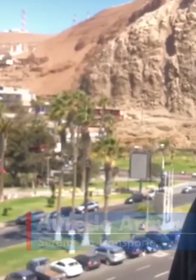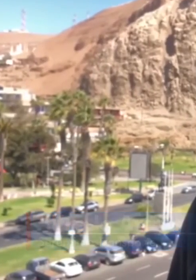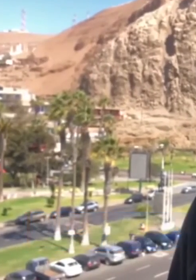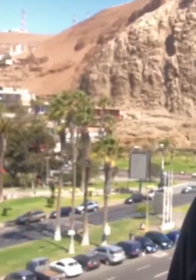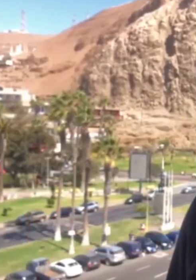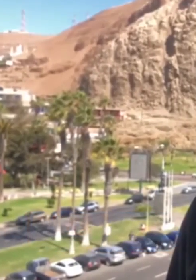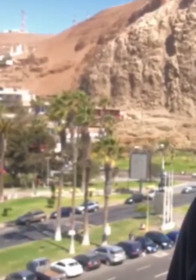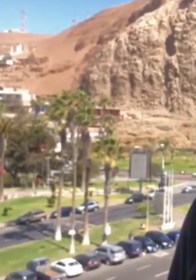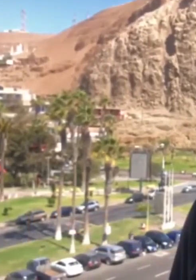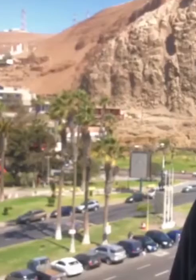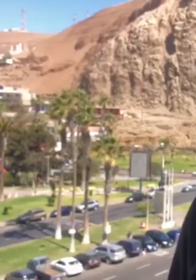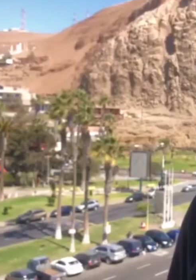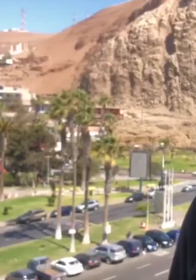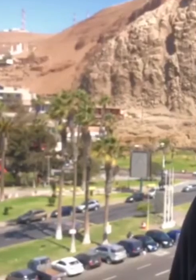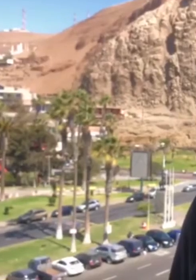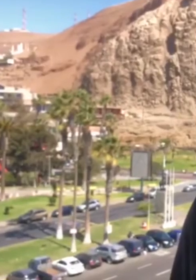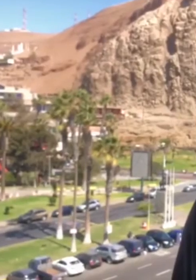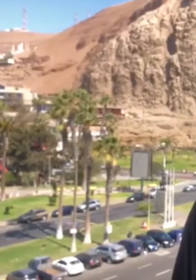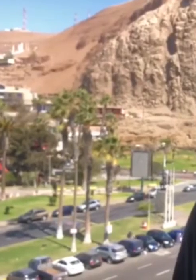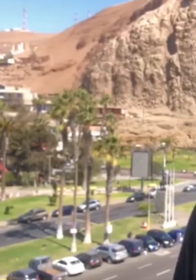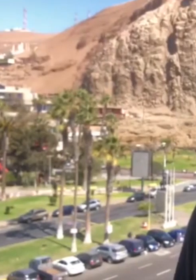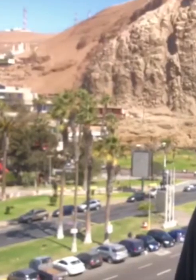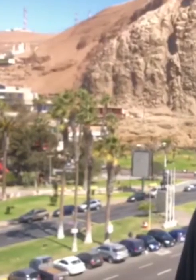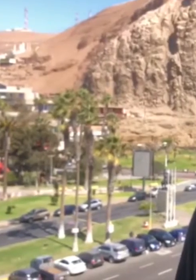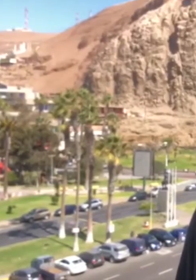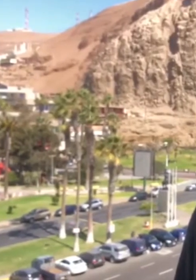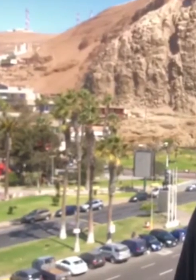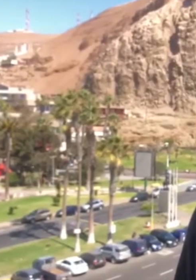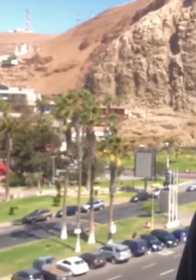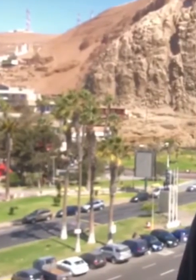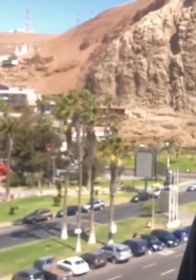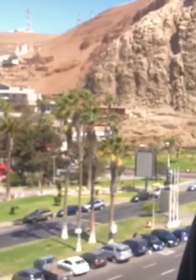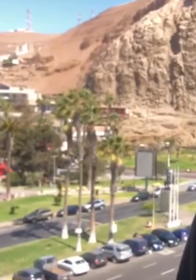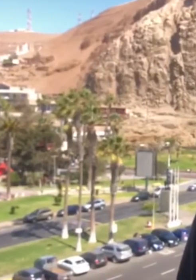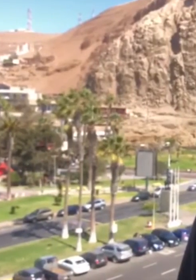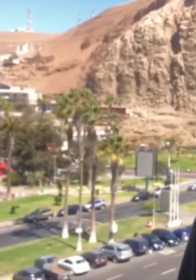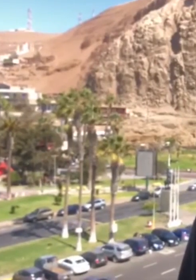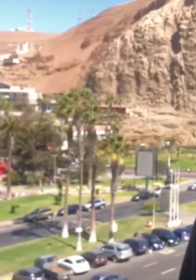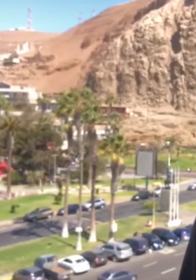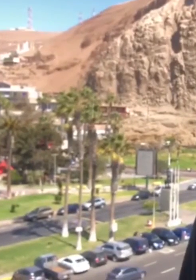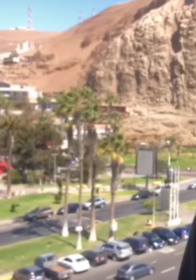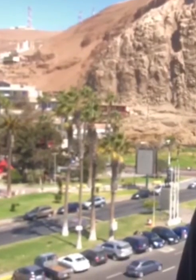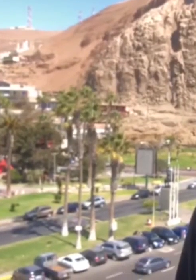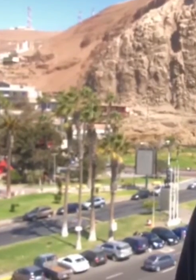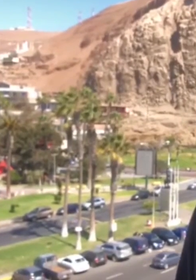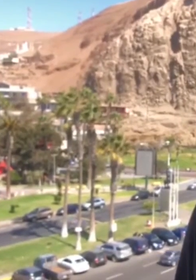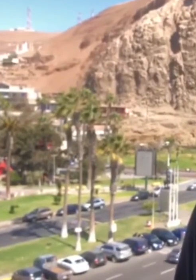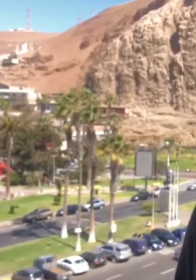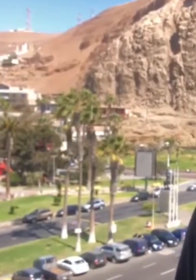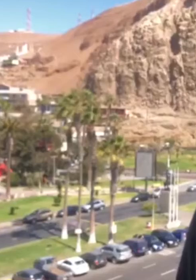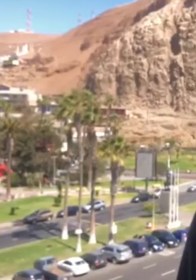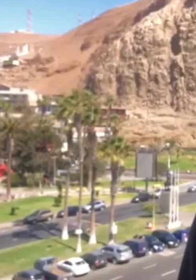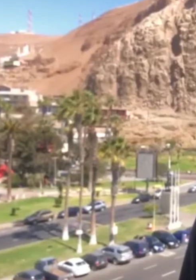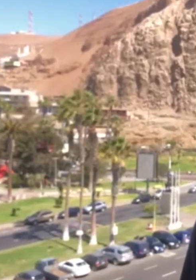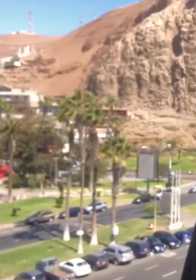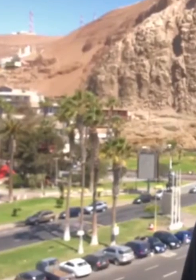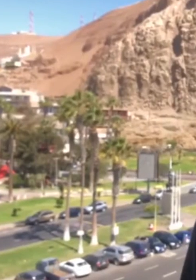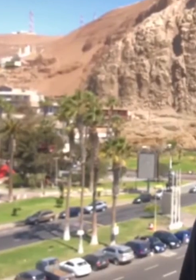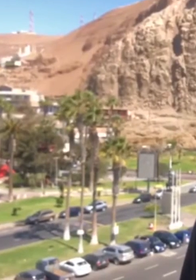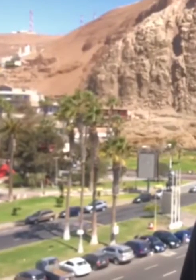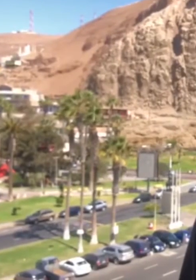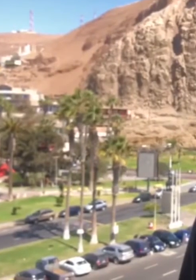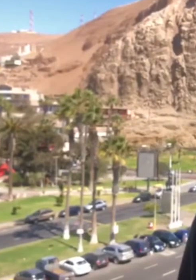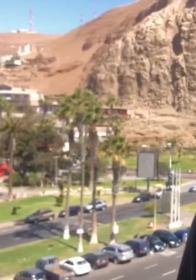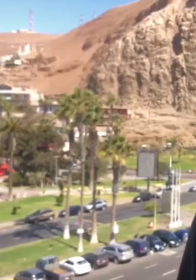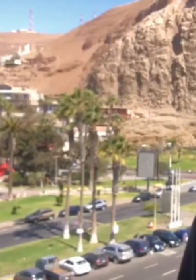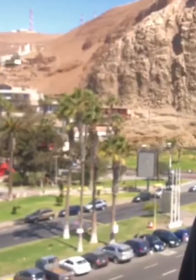será una seguridad tanto para el conductor como para los pasajeros. Así que agradecemos de antemano la responsabilidad del conductor